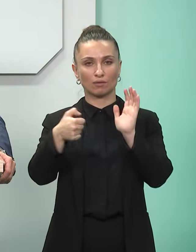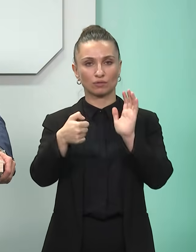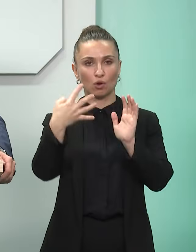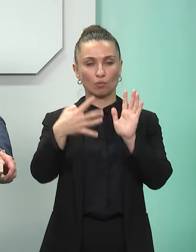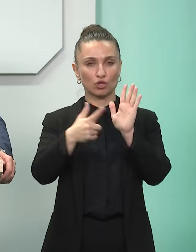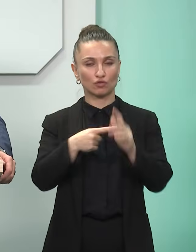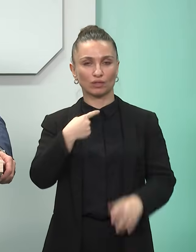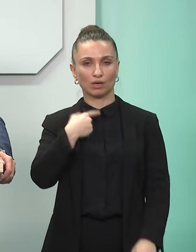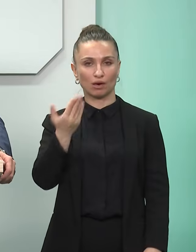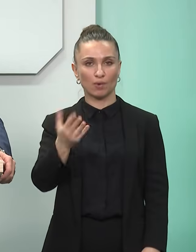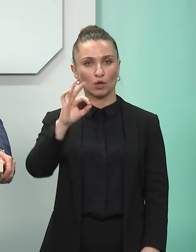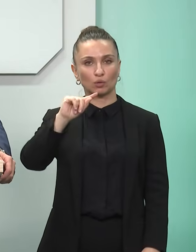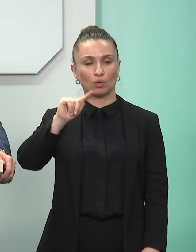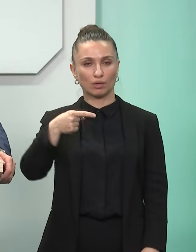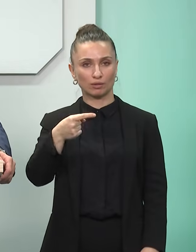2647 ხმა